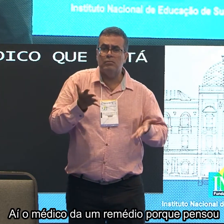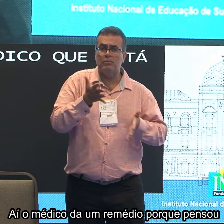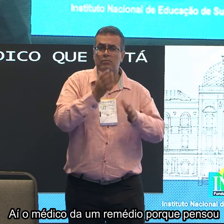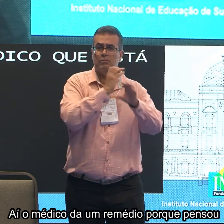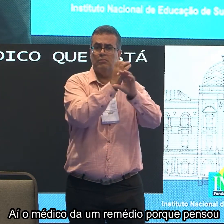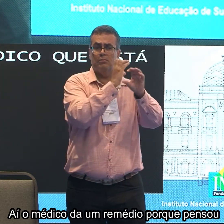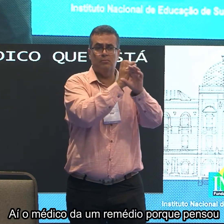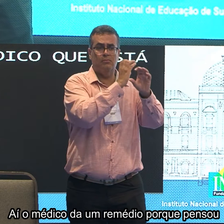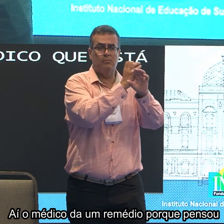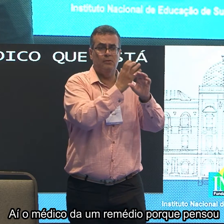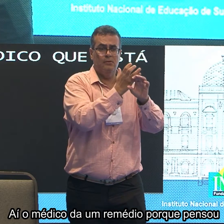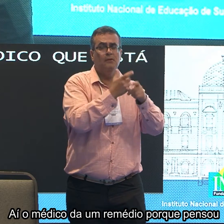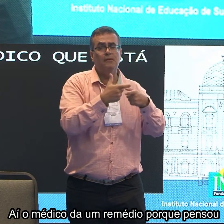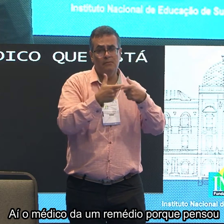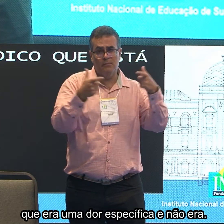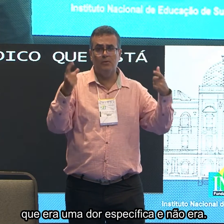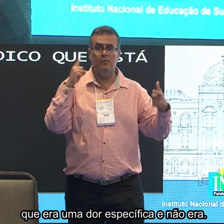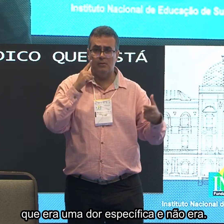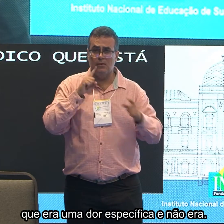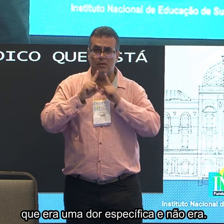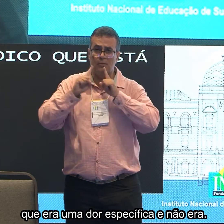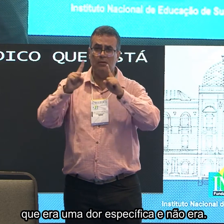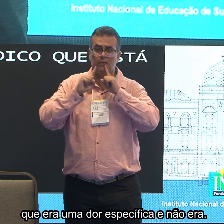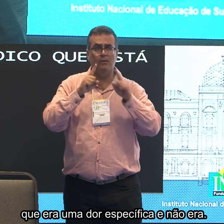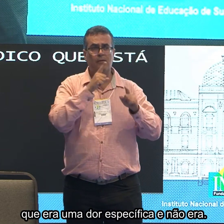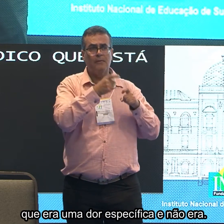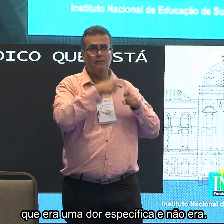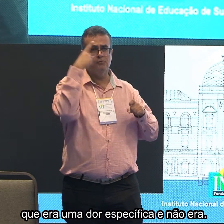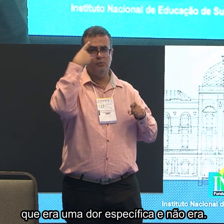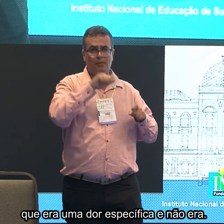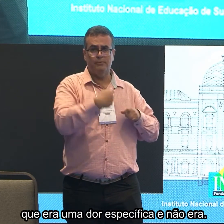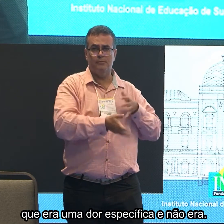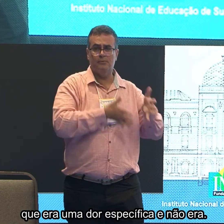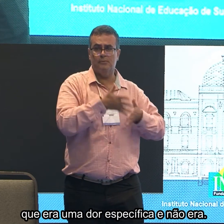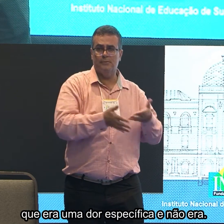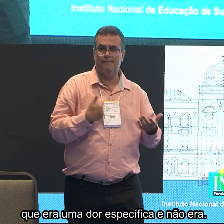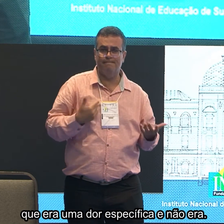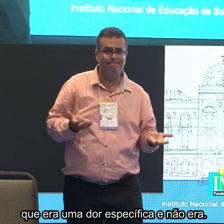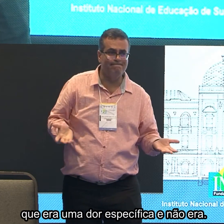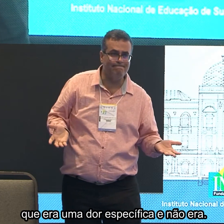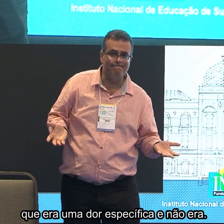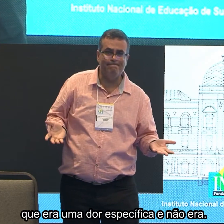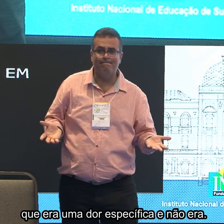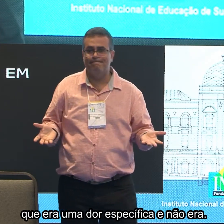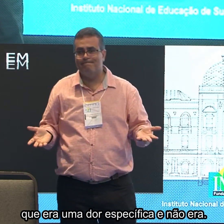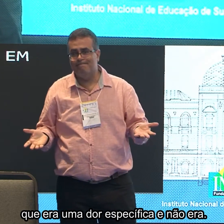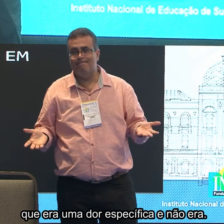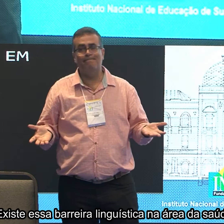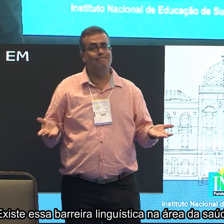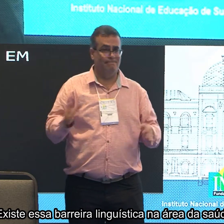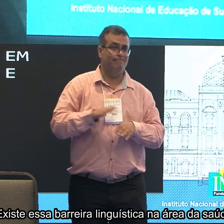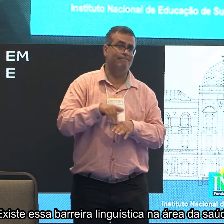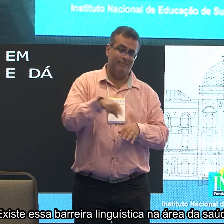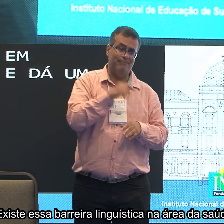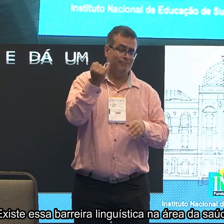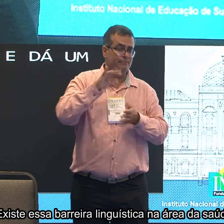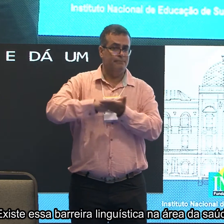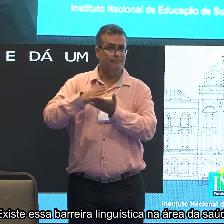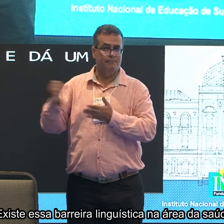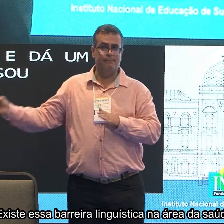um remédio porque pensou que era uma dor específica e não era. Essa barreira linguística. Então,